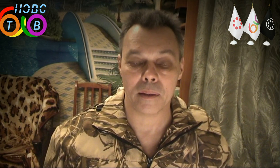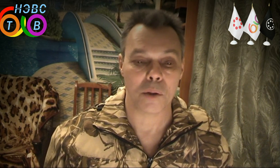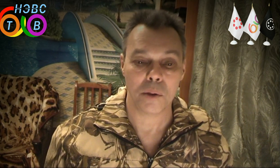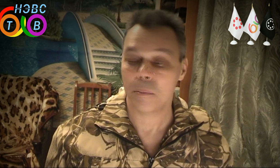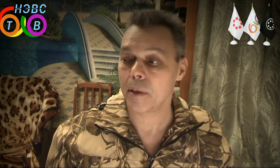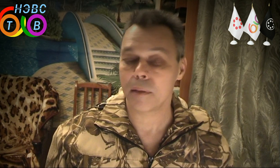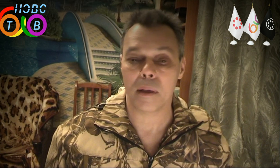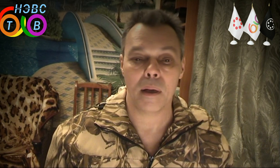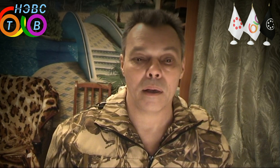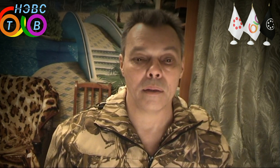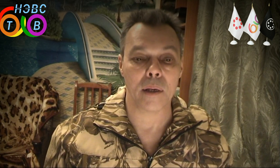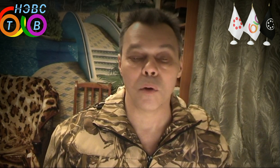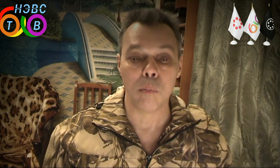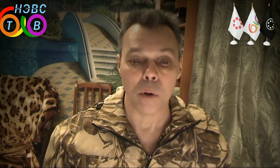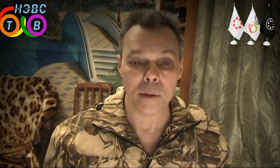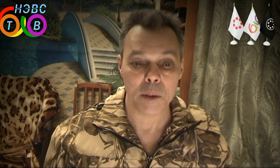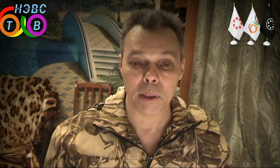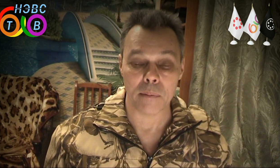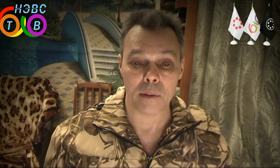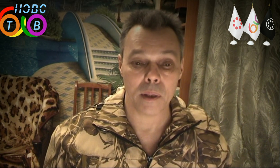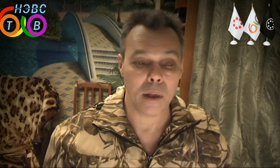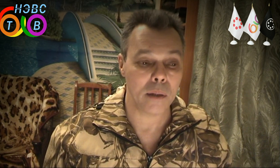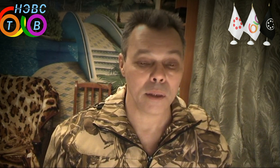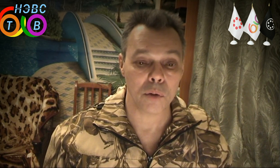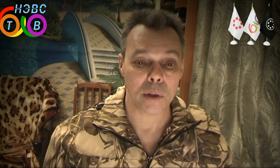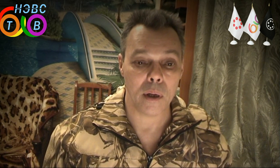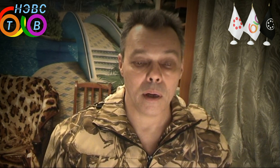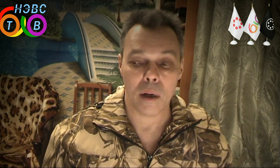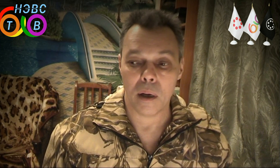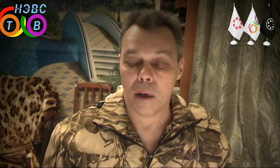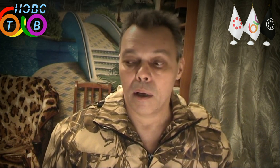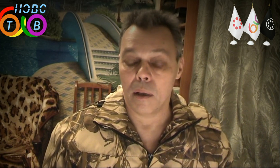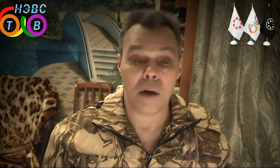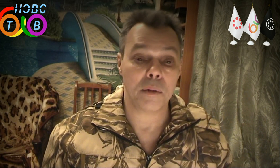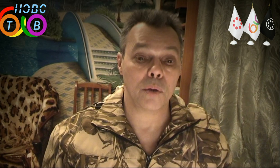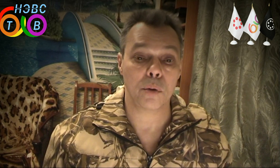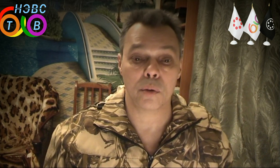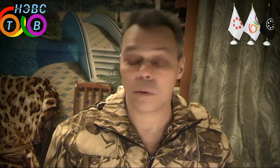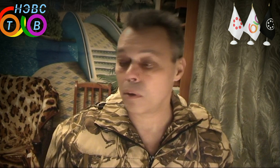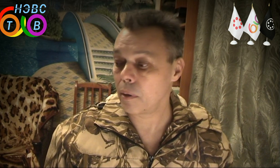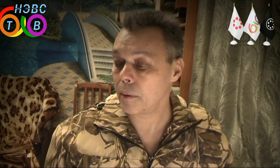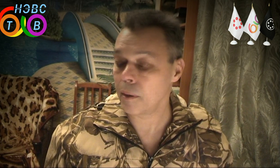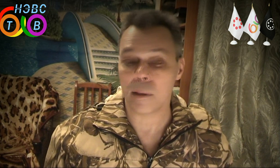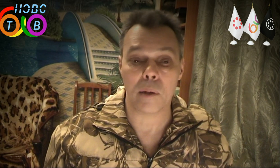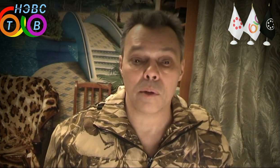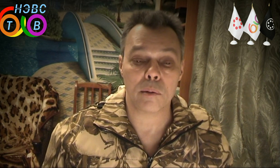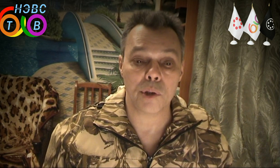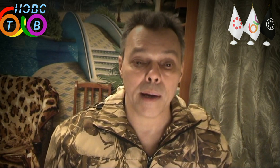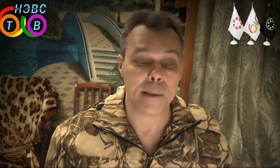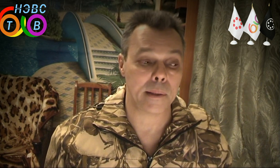даже очень приятно, и никакой боли не испытывает девушка. Я вам скажу, что если такое случается,